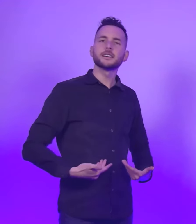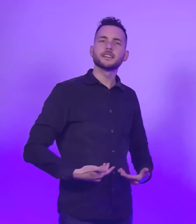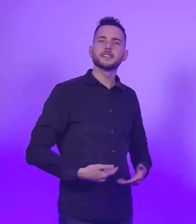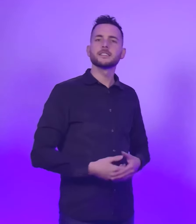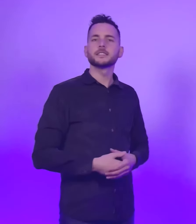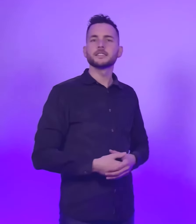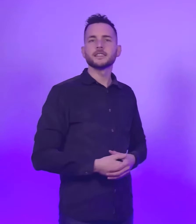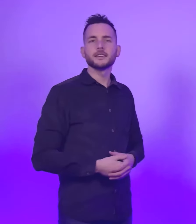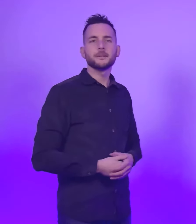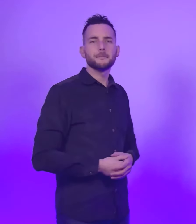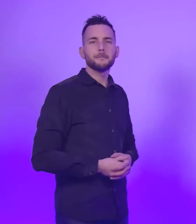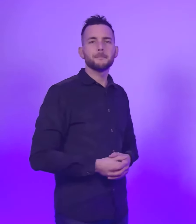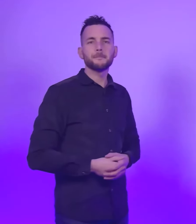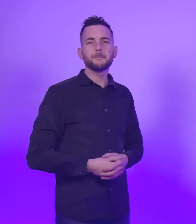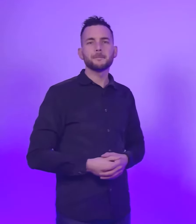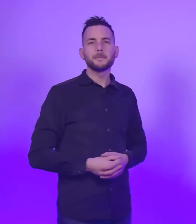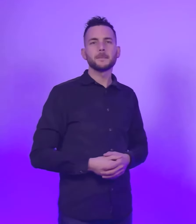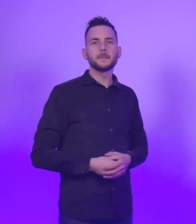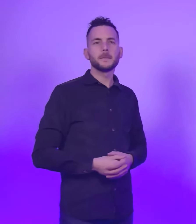zijn.